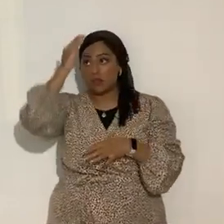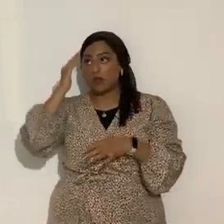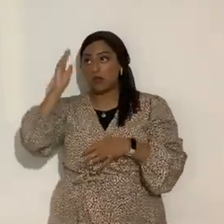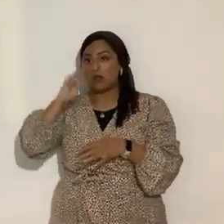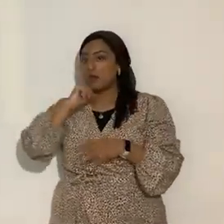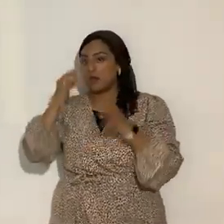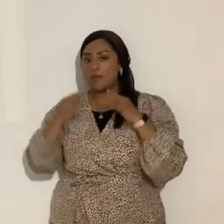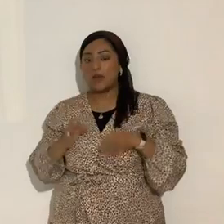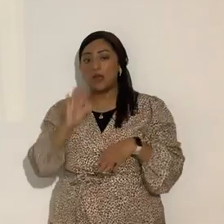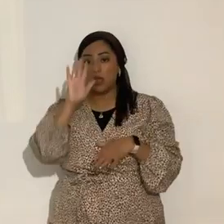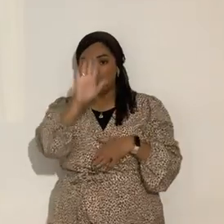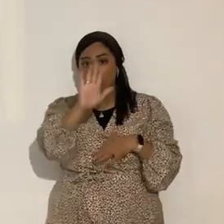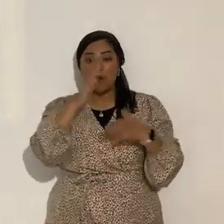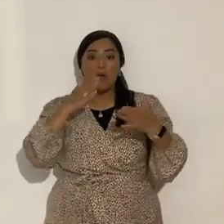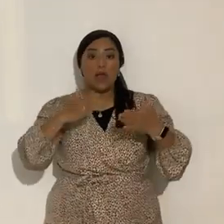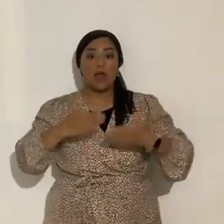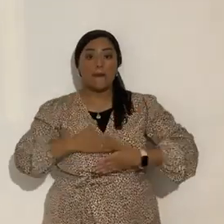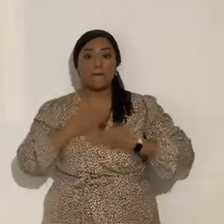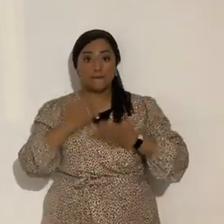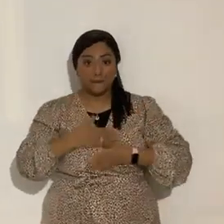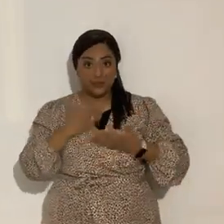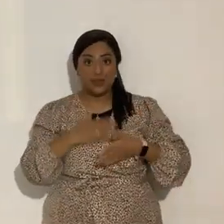haber dispuesto que tu felicidad